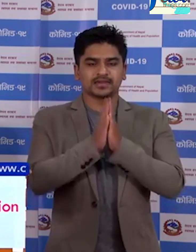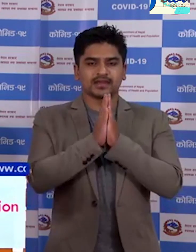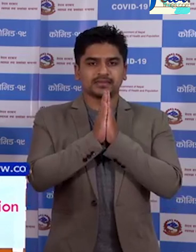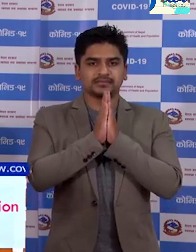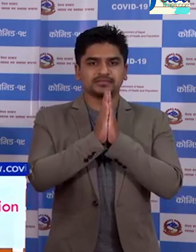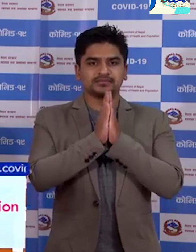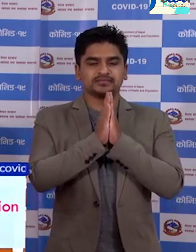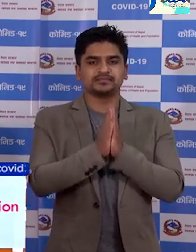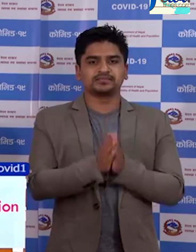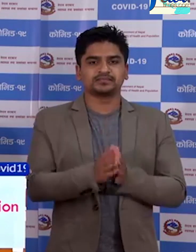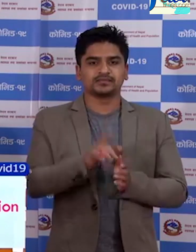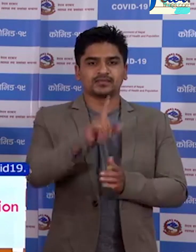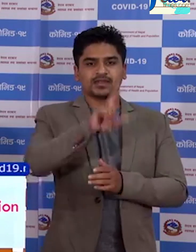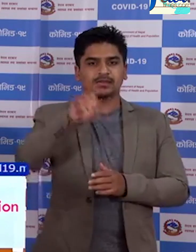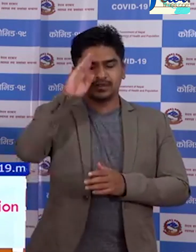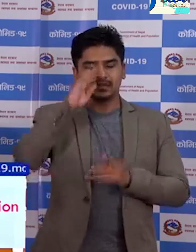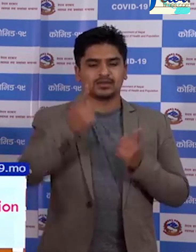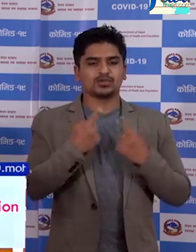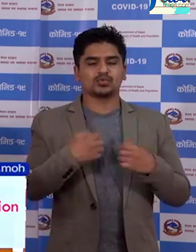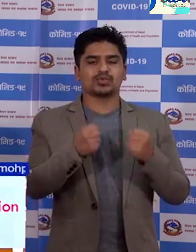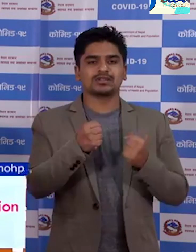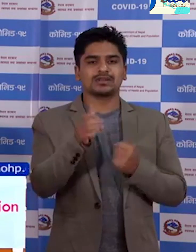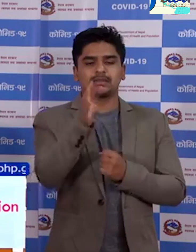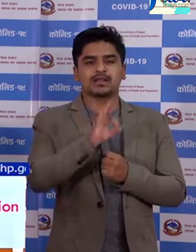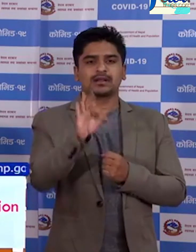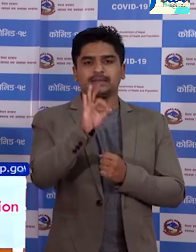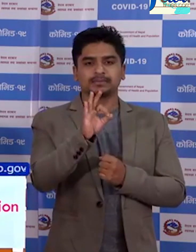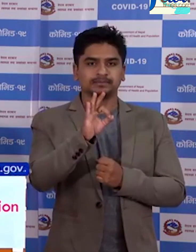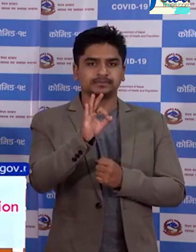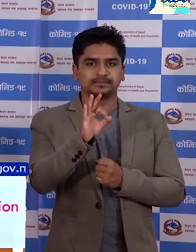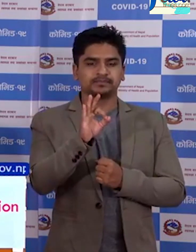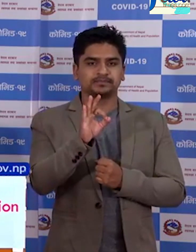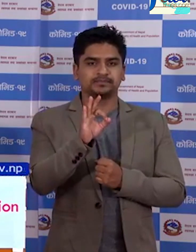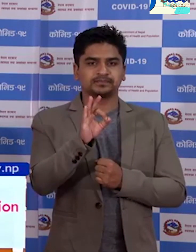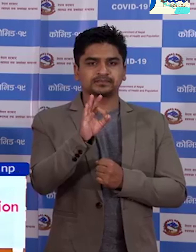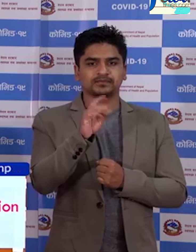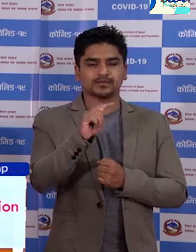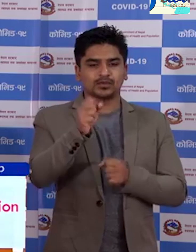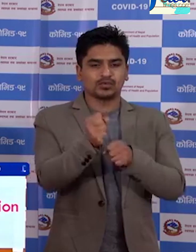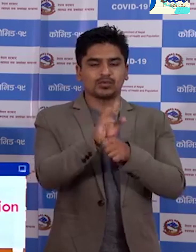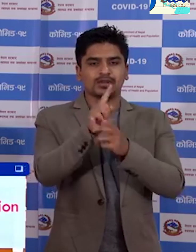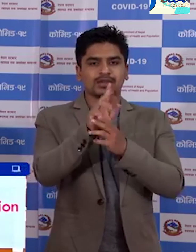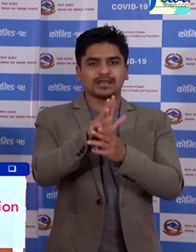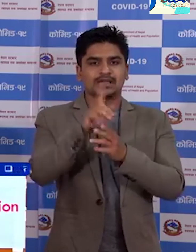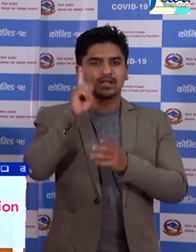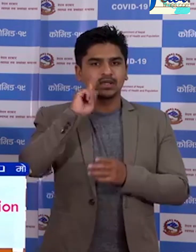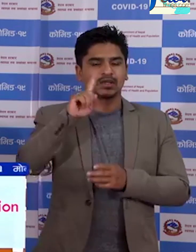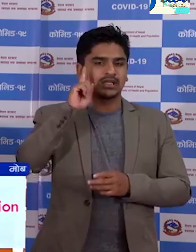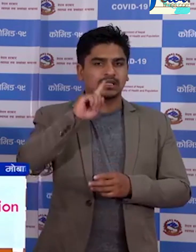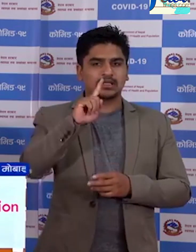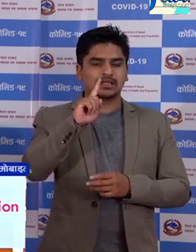नमस्कार। नेपाल सरकार स्वास्थ्य तथा जनसंख्या मंत्रालय को COVID-19 को